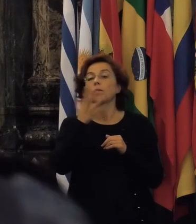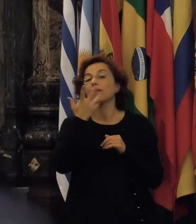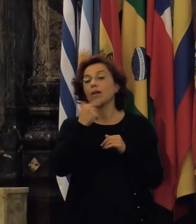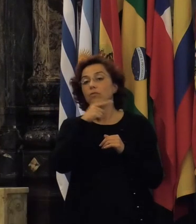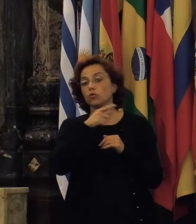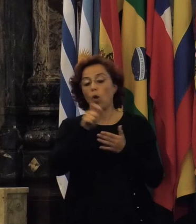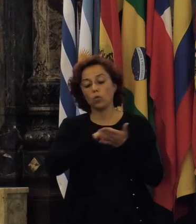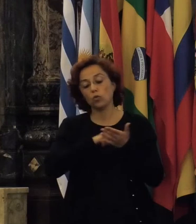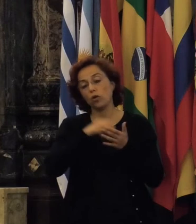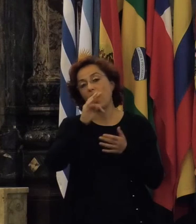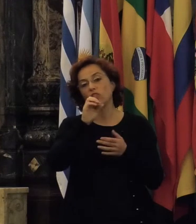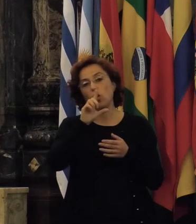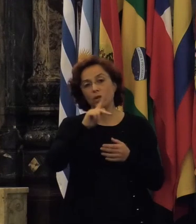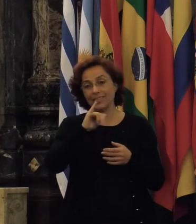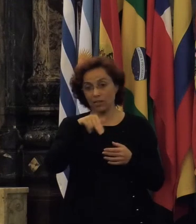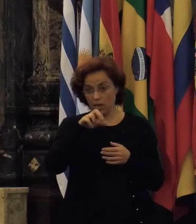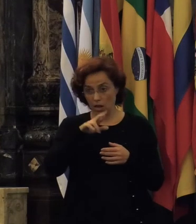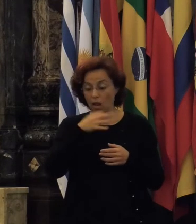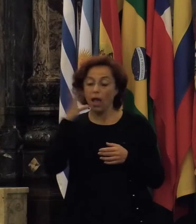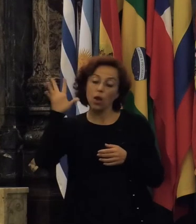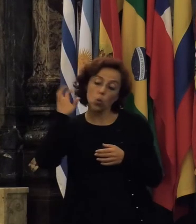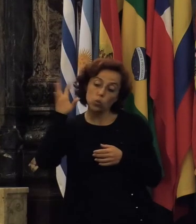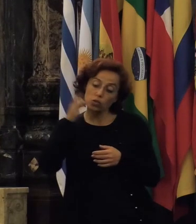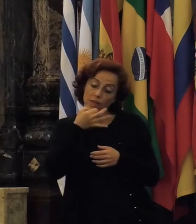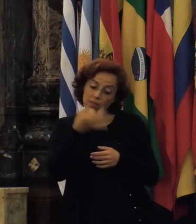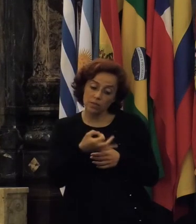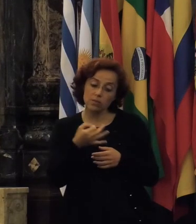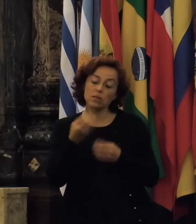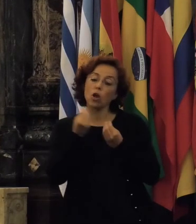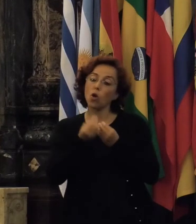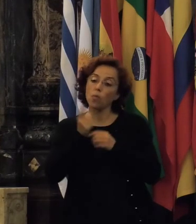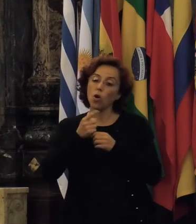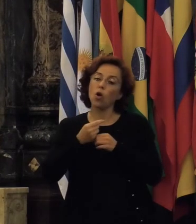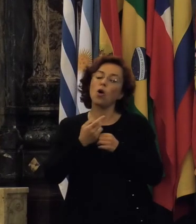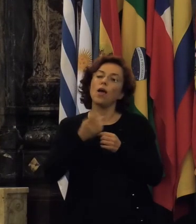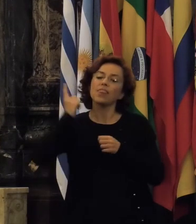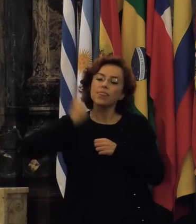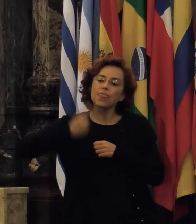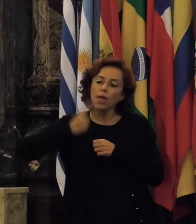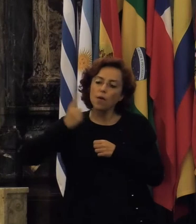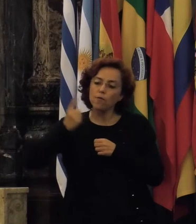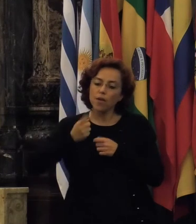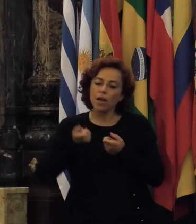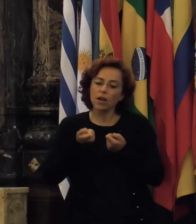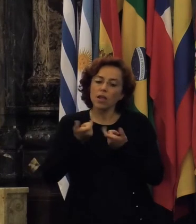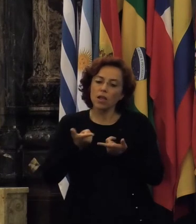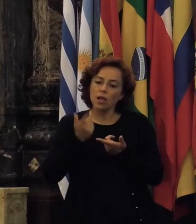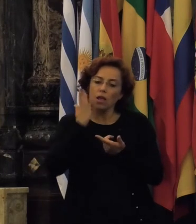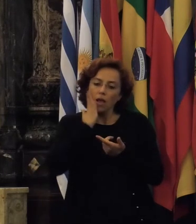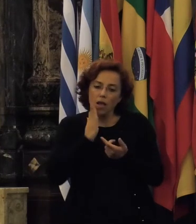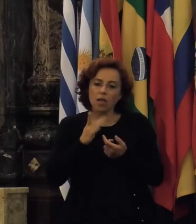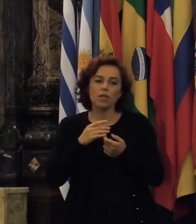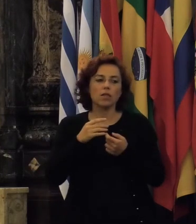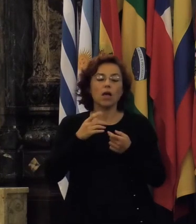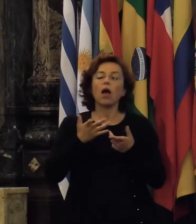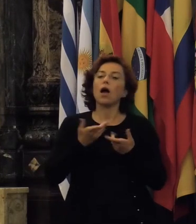encantó, cuando dice, la escucha nos lleva... conlleva el deber de hospitalidad. Hospitalidad en sentido de Derrida.